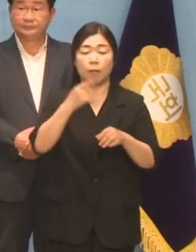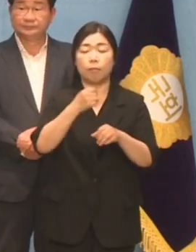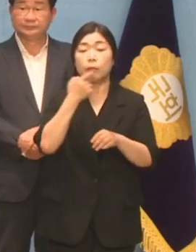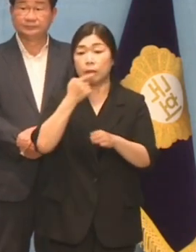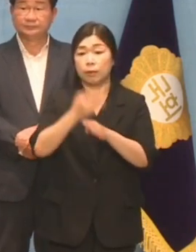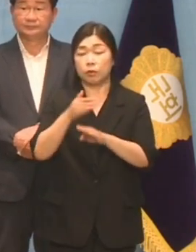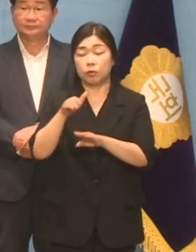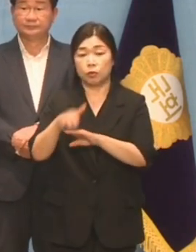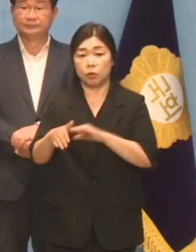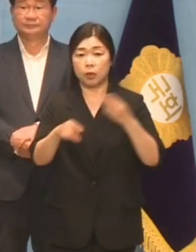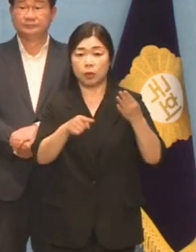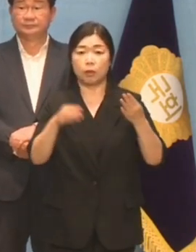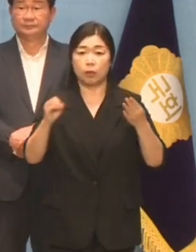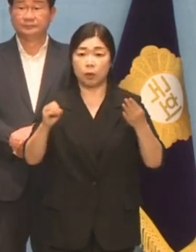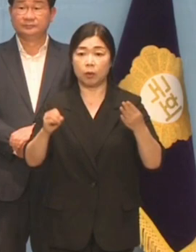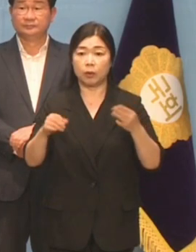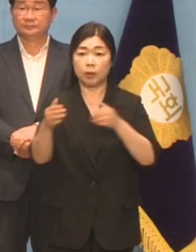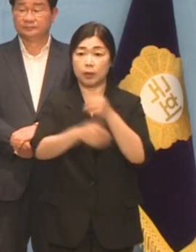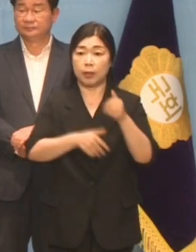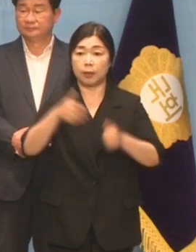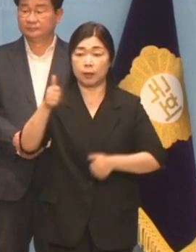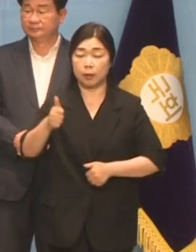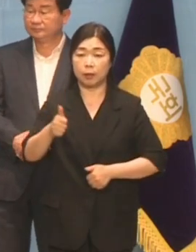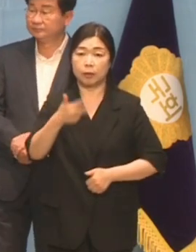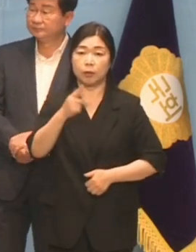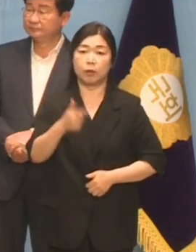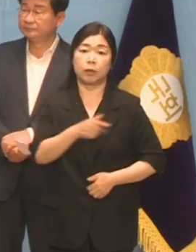4.0의 이사장이신 전해철 의원님 모셨습니다.